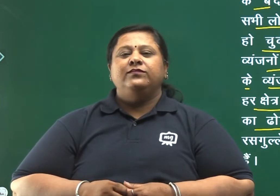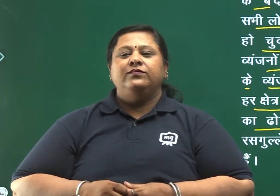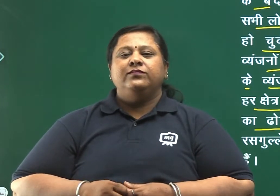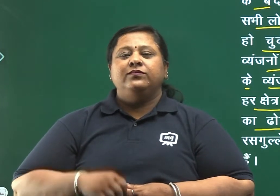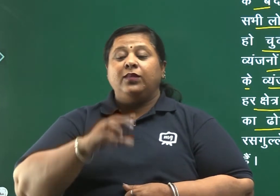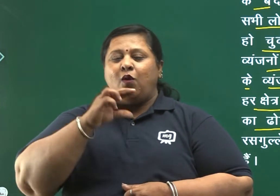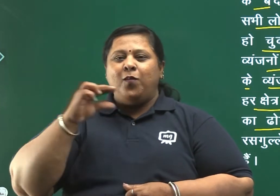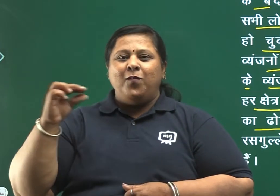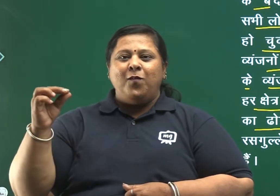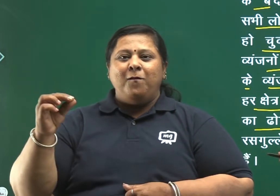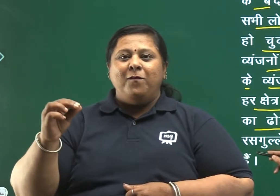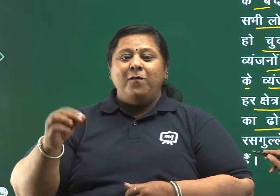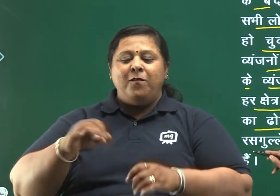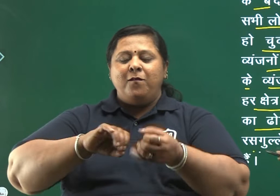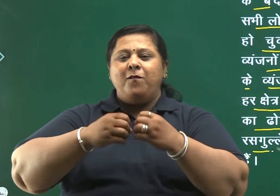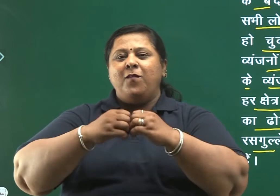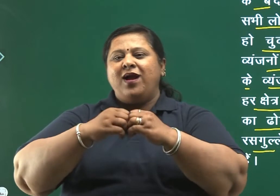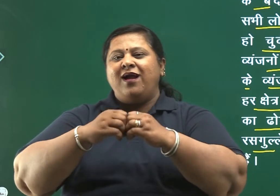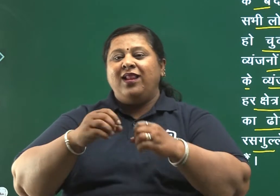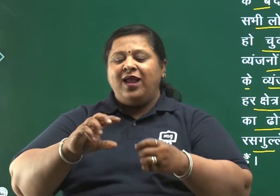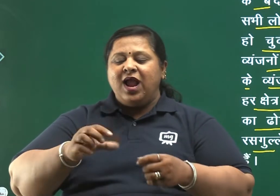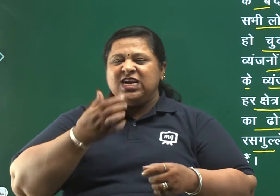और बंगाल के रसगुल्ले